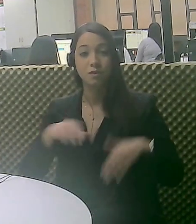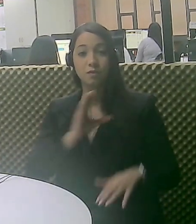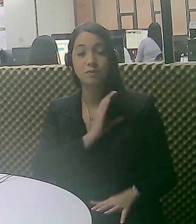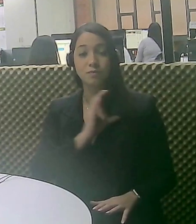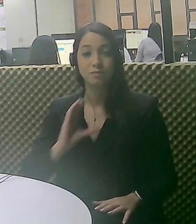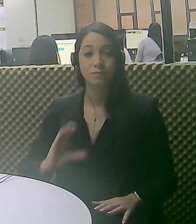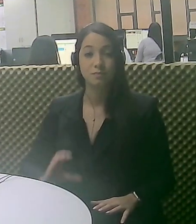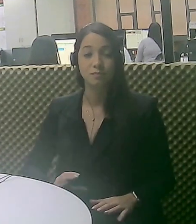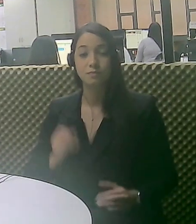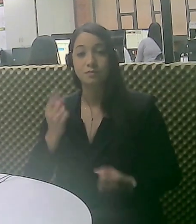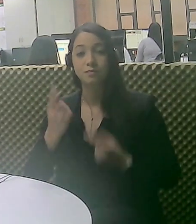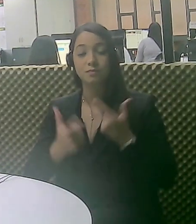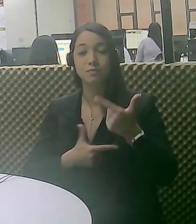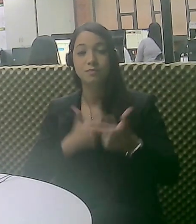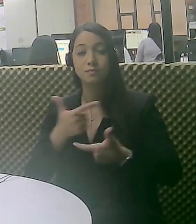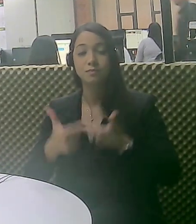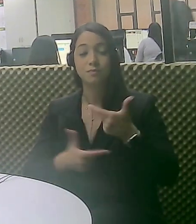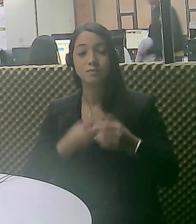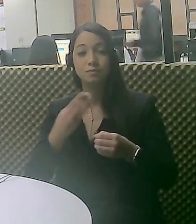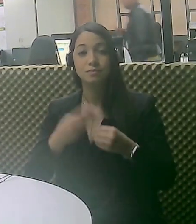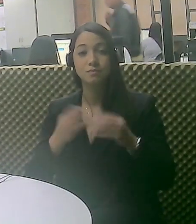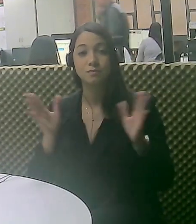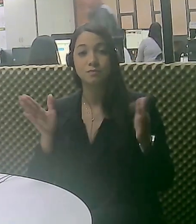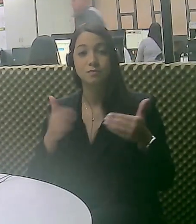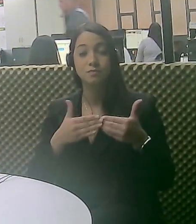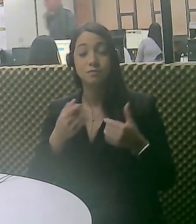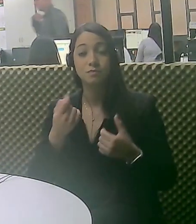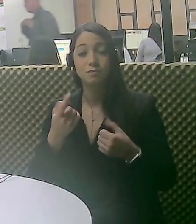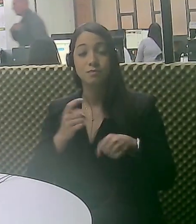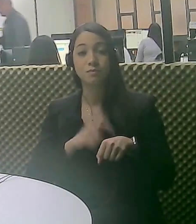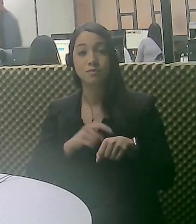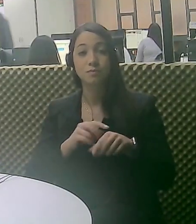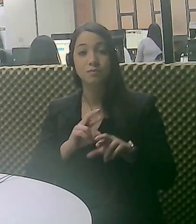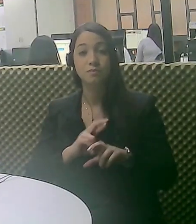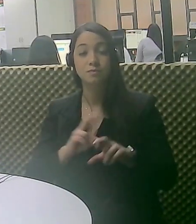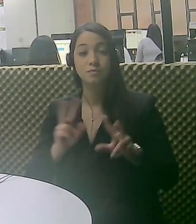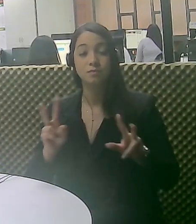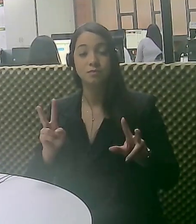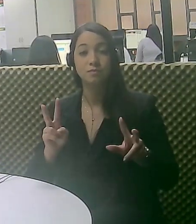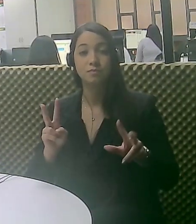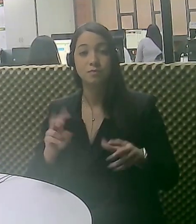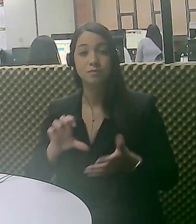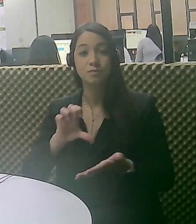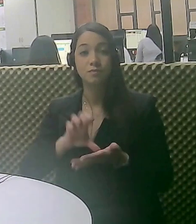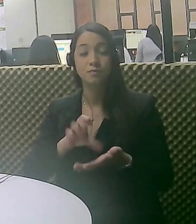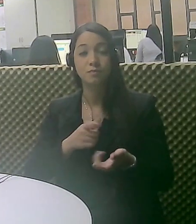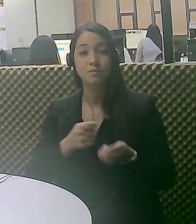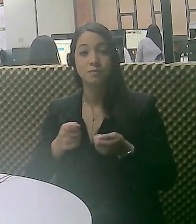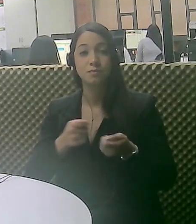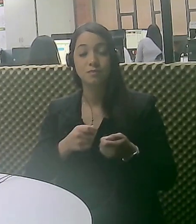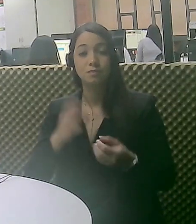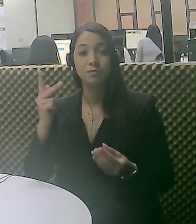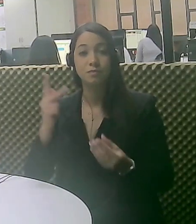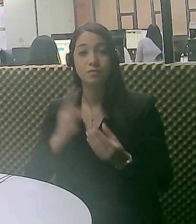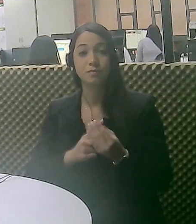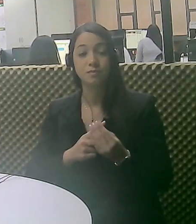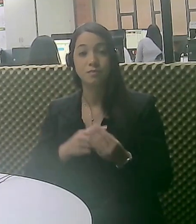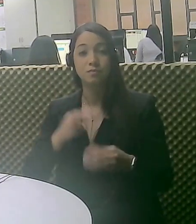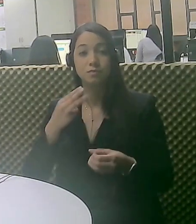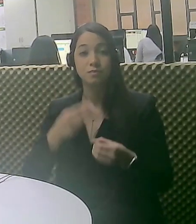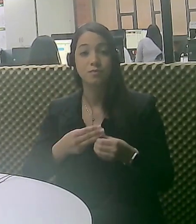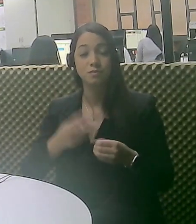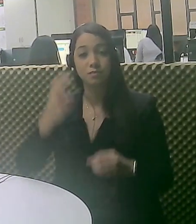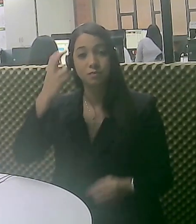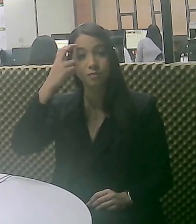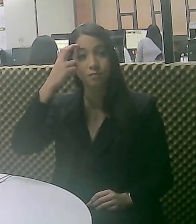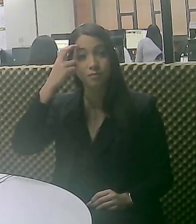alguns serviços municipais estarão fechados e outros com horário diferenciado. Centro Administrativo, PROCON, Centro Municipal de